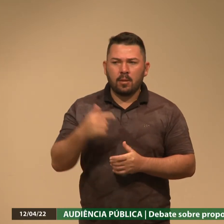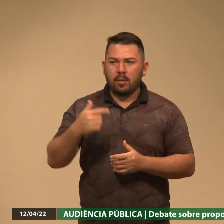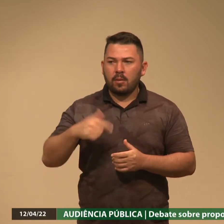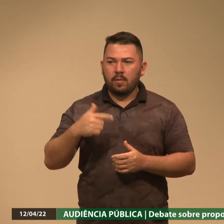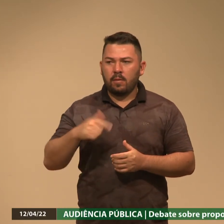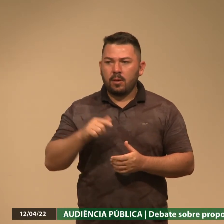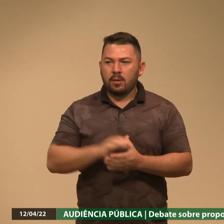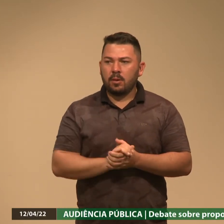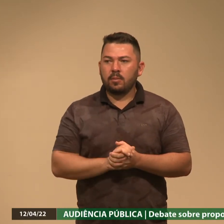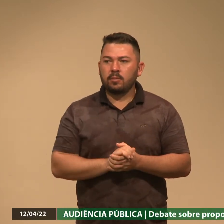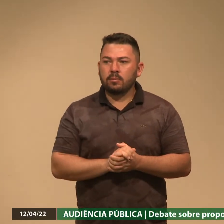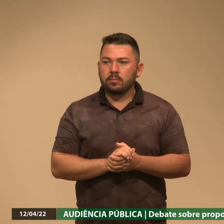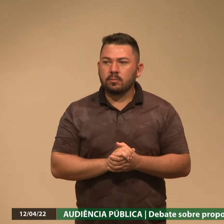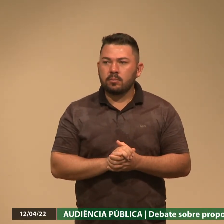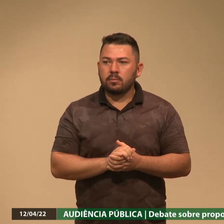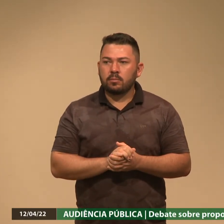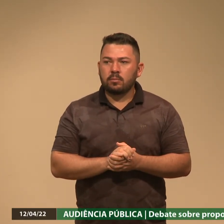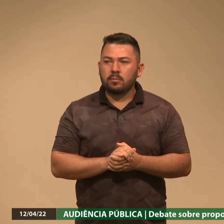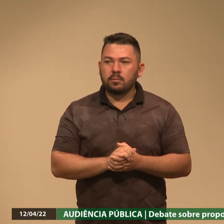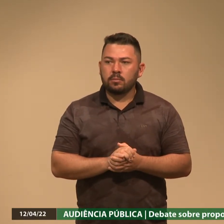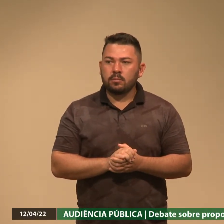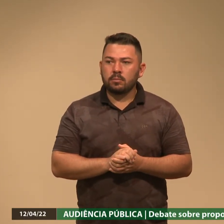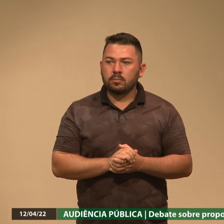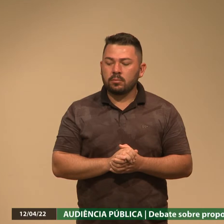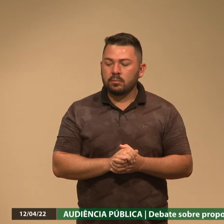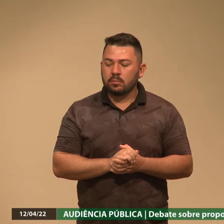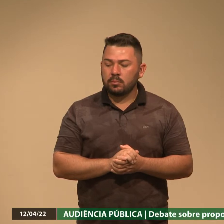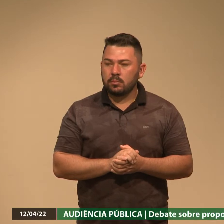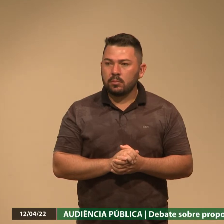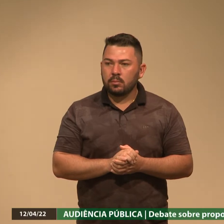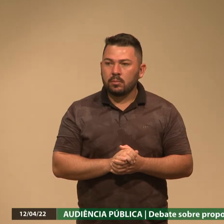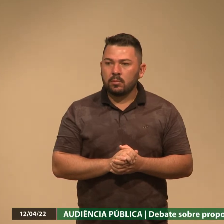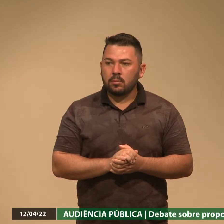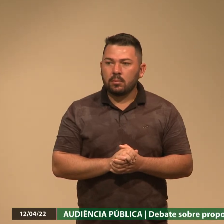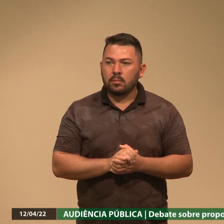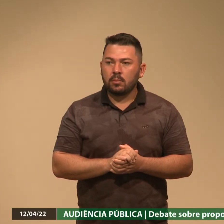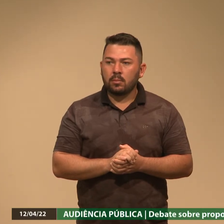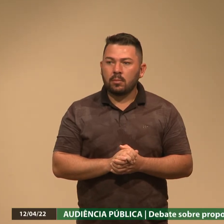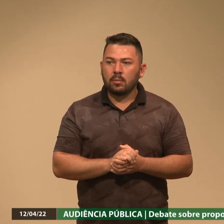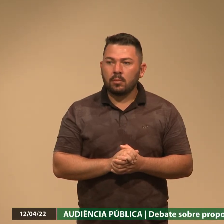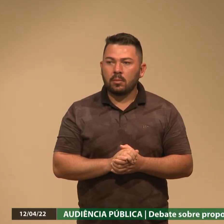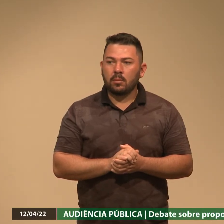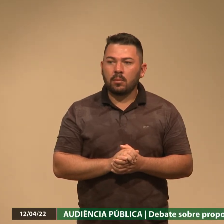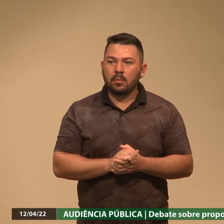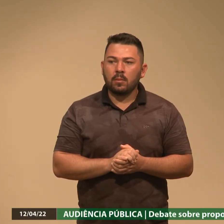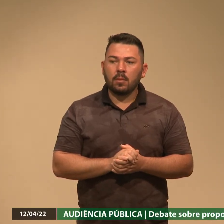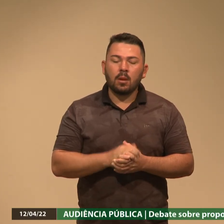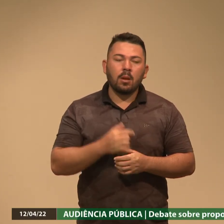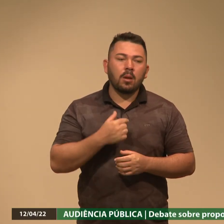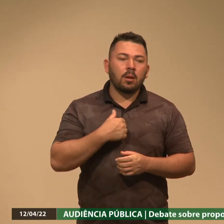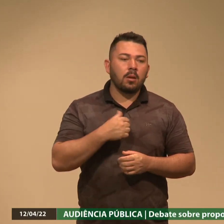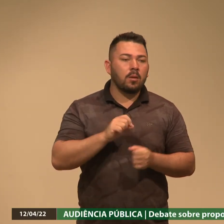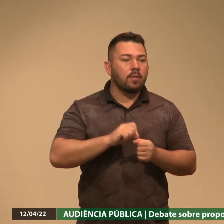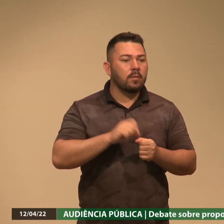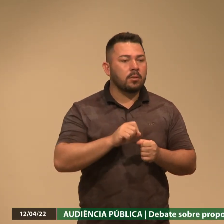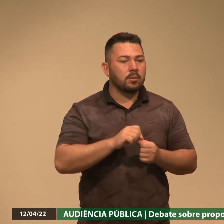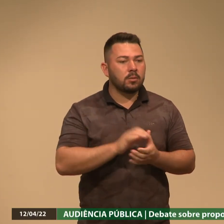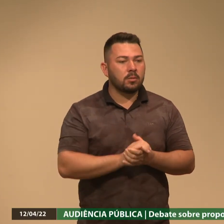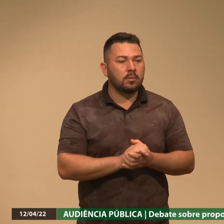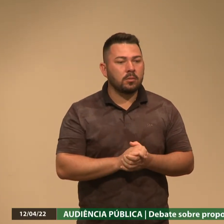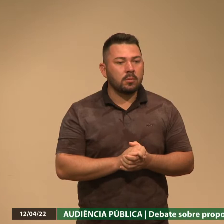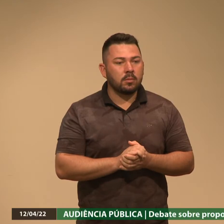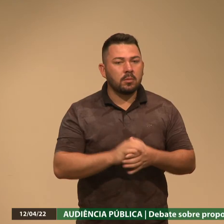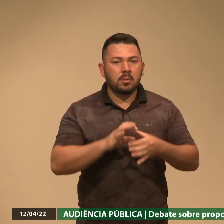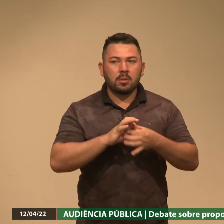desse projeto pode ter certeza convido sempre para o trabalho e eu fiz questão hoje ali de